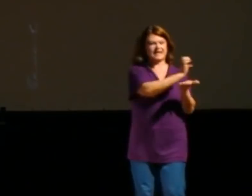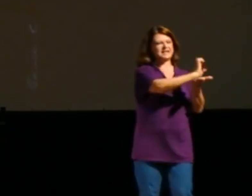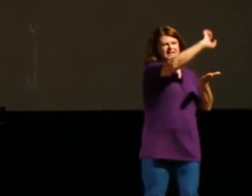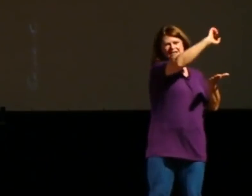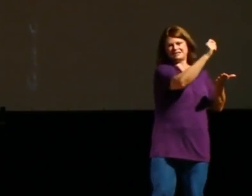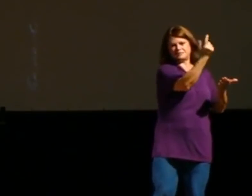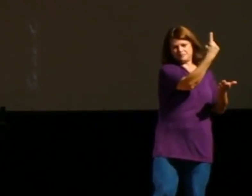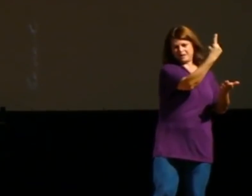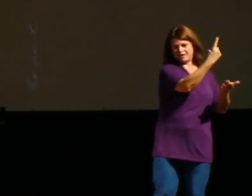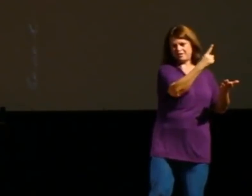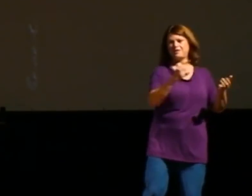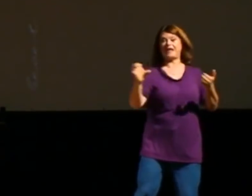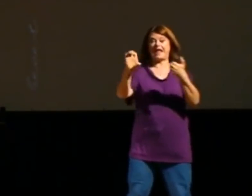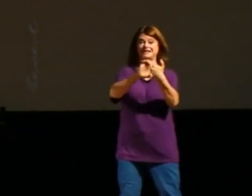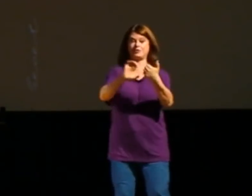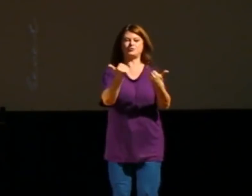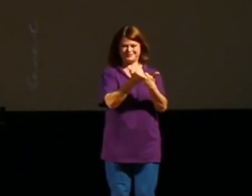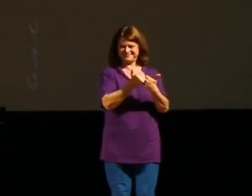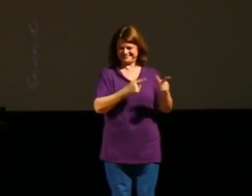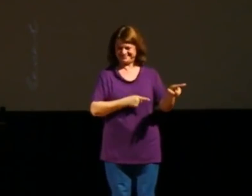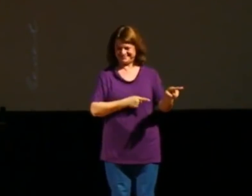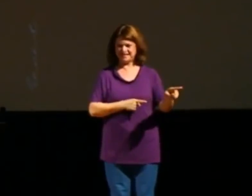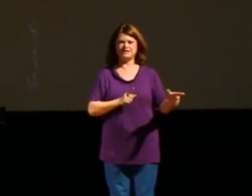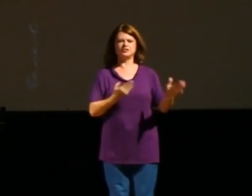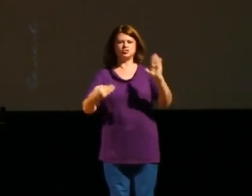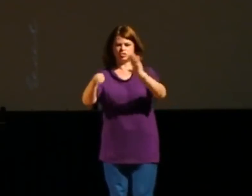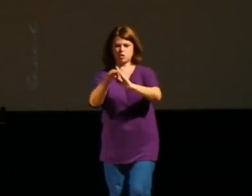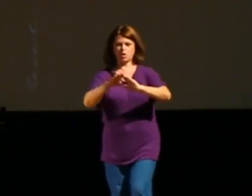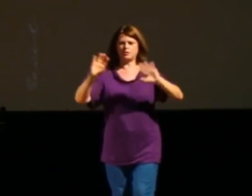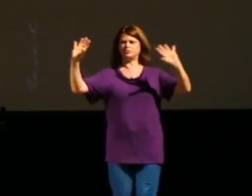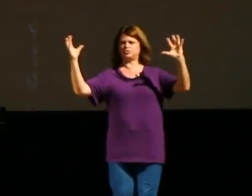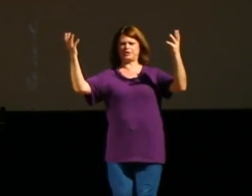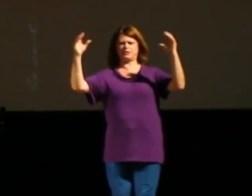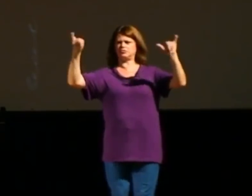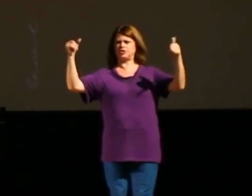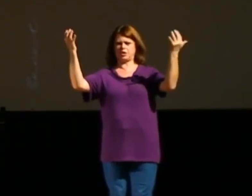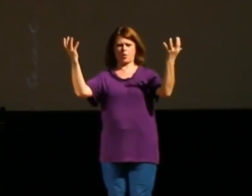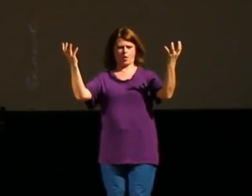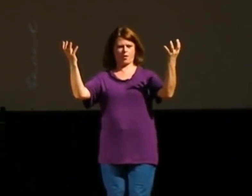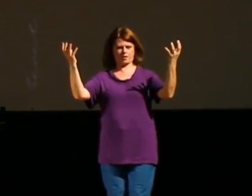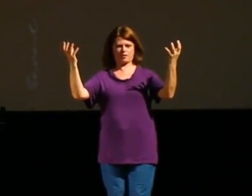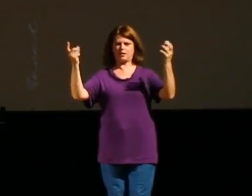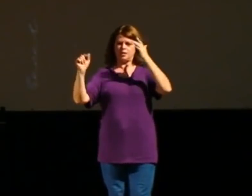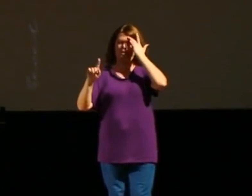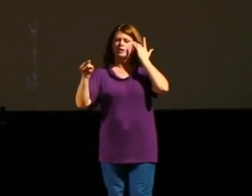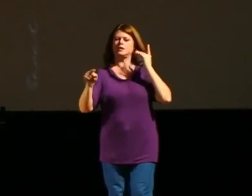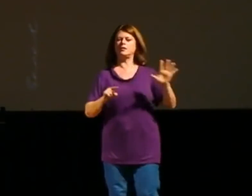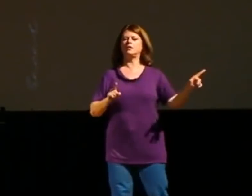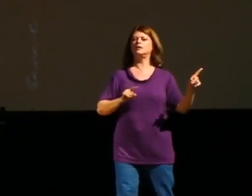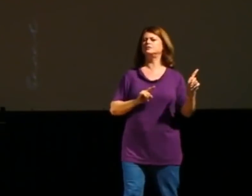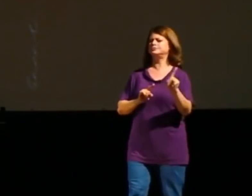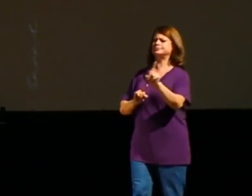Elias. E ele chega na cidade de Jericó. E diz assim, a cidade é boa, o povo é bom, tudo aqui é bom, mas a água é